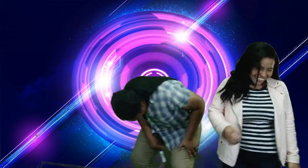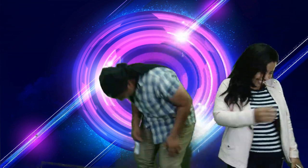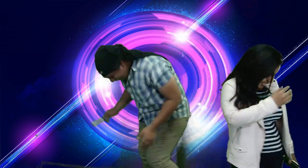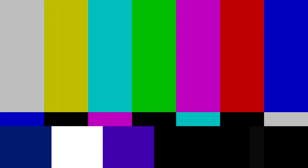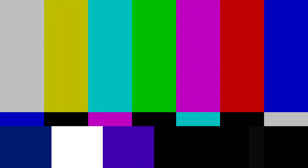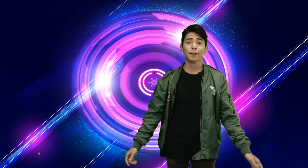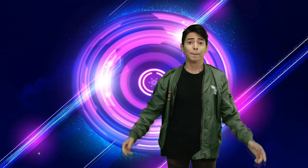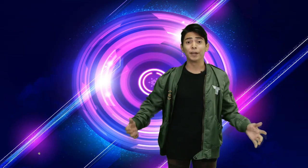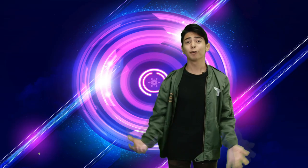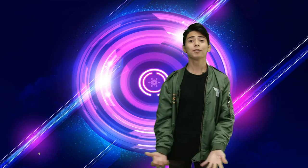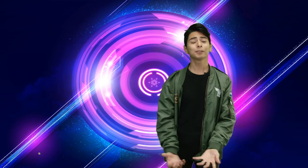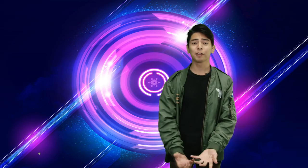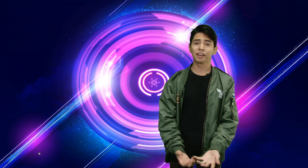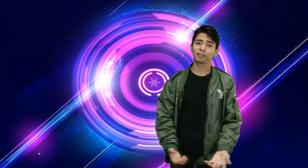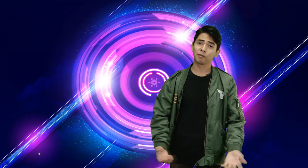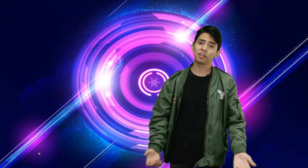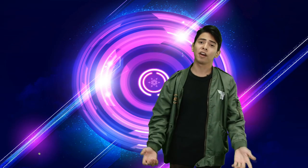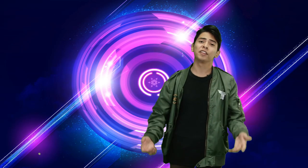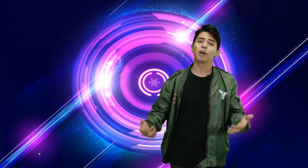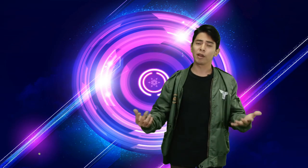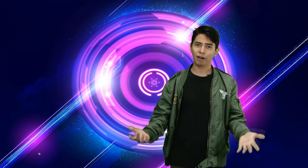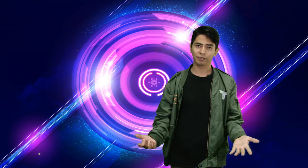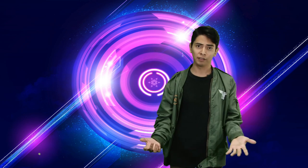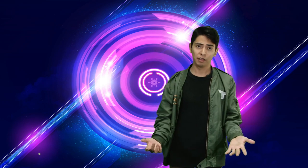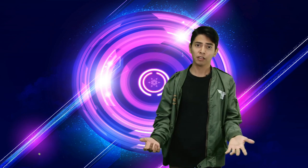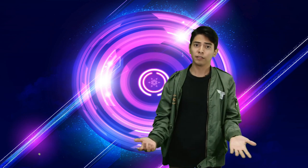pero siempre